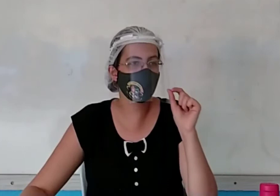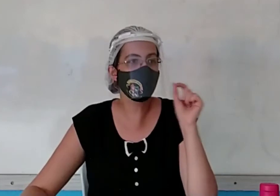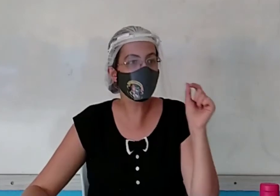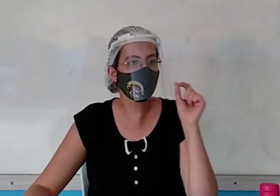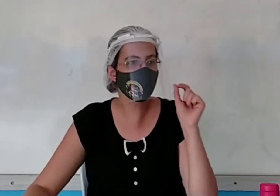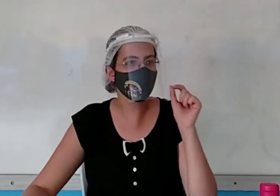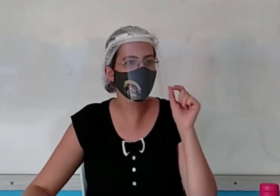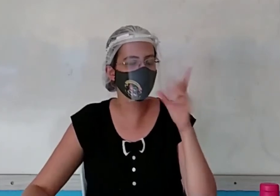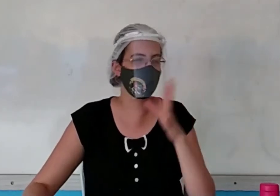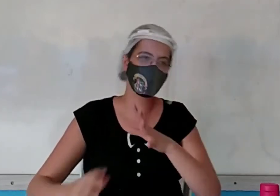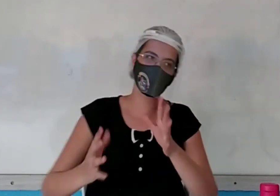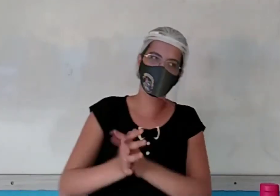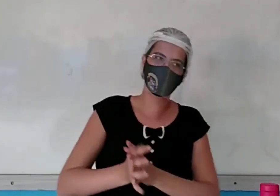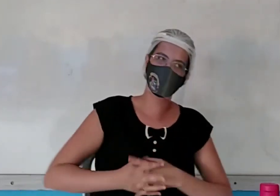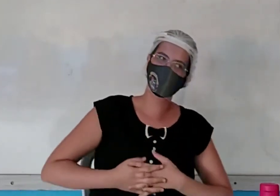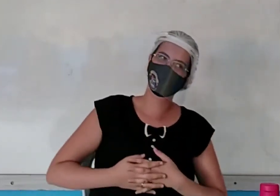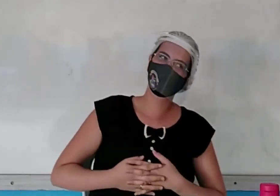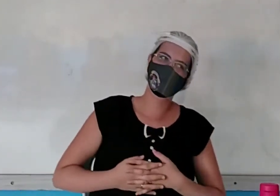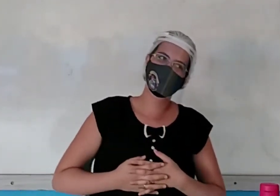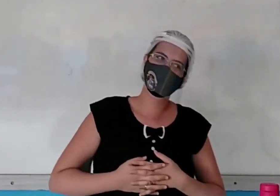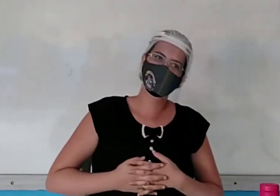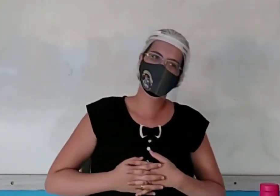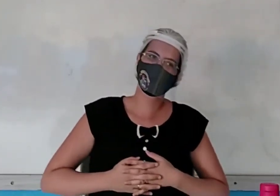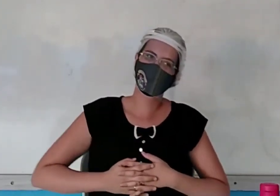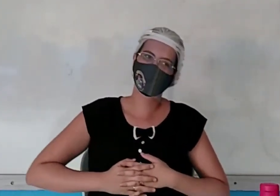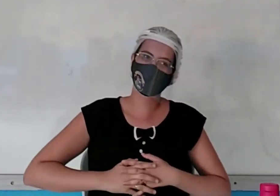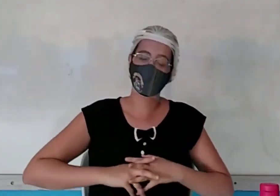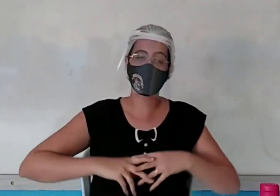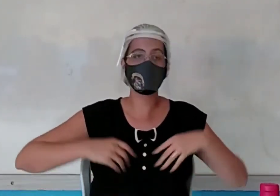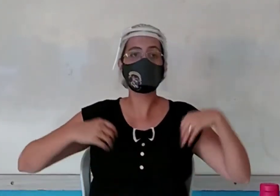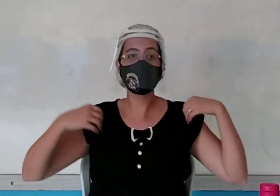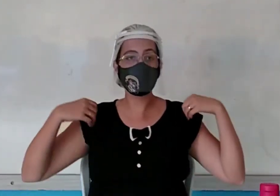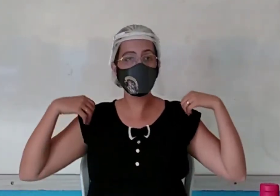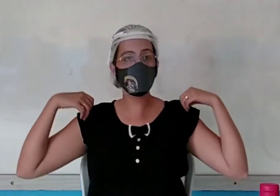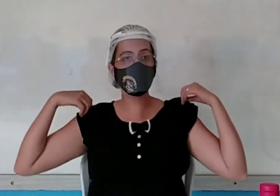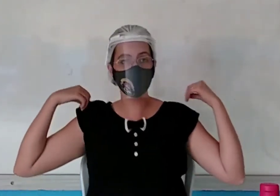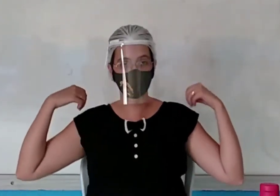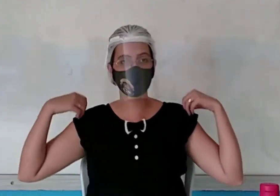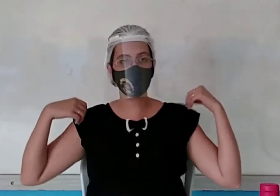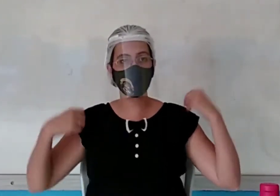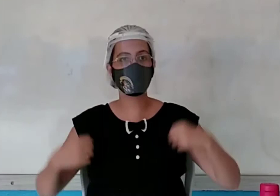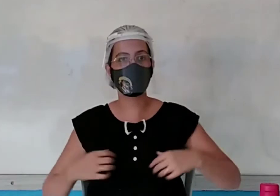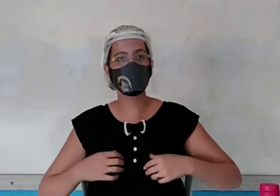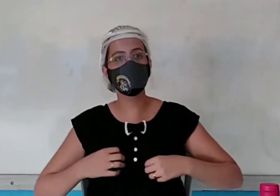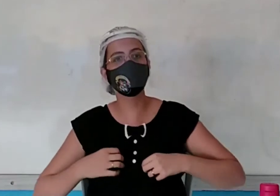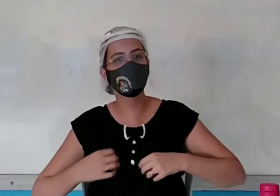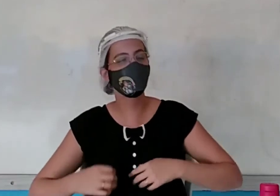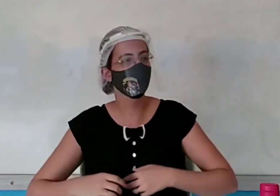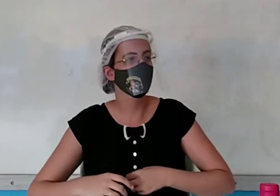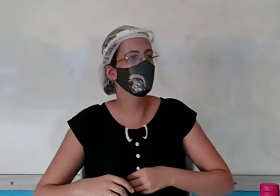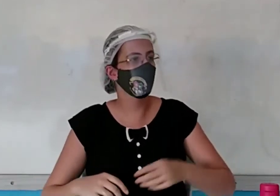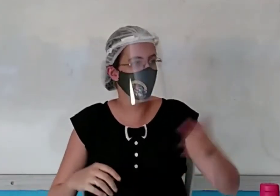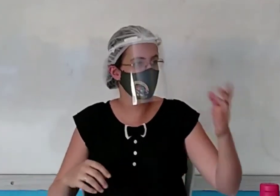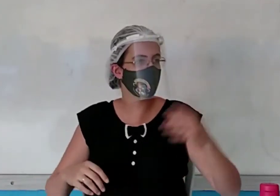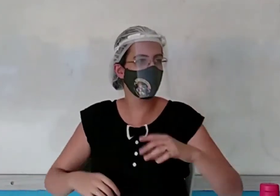do cirino pelas calçadas. Você faz um parkour. Já viu no parkour? O povo que está